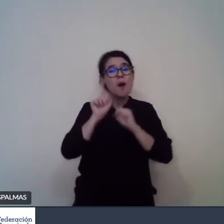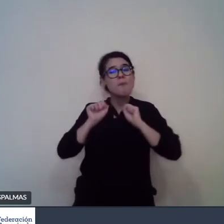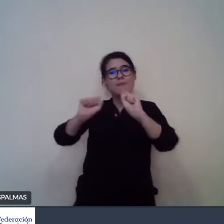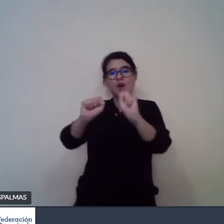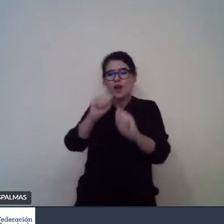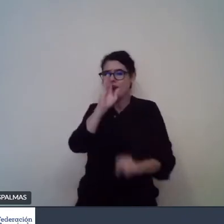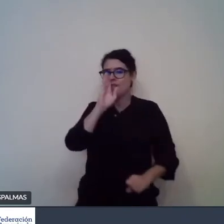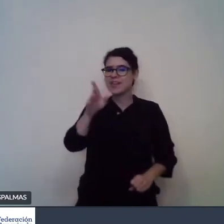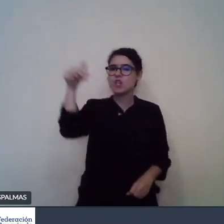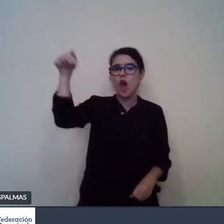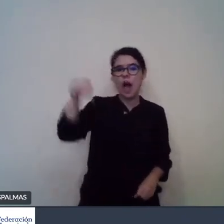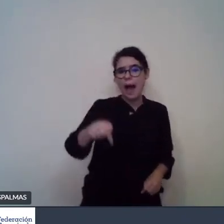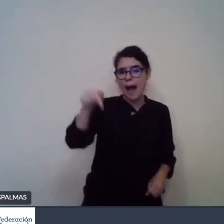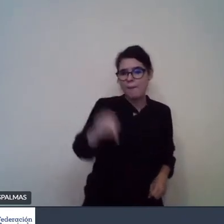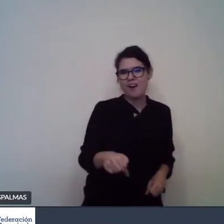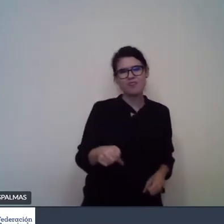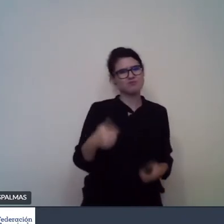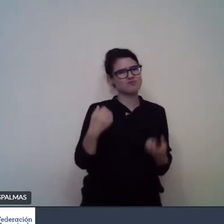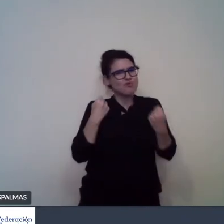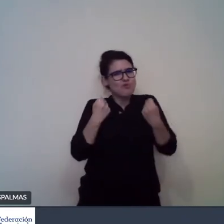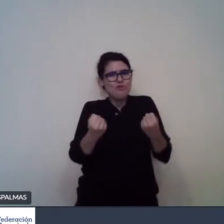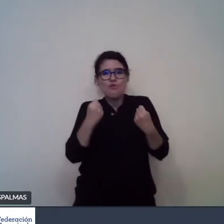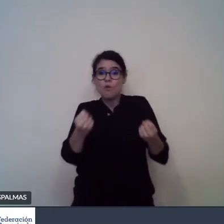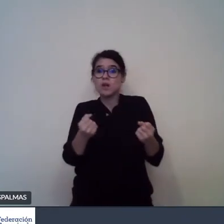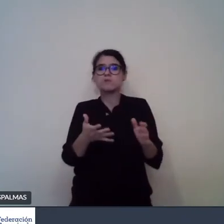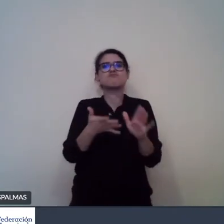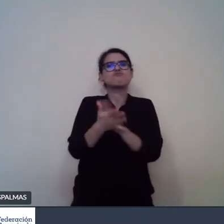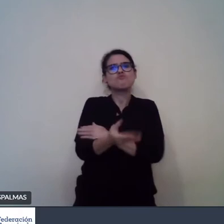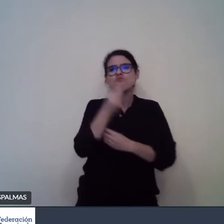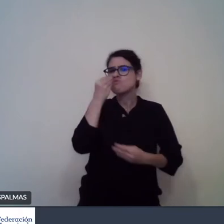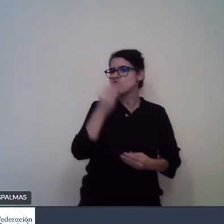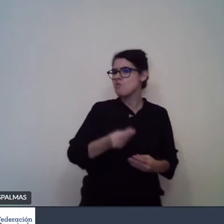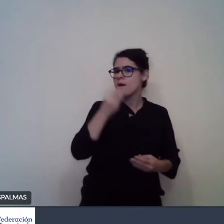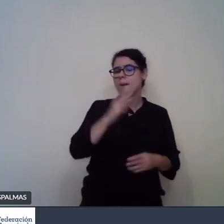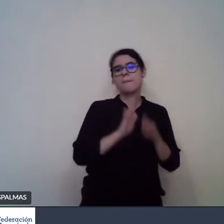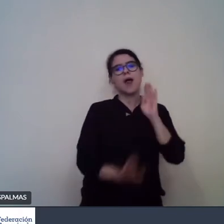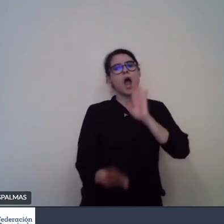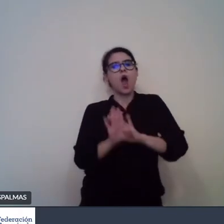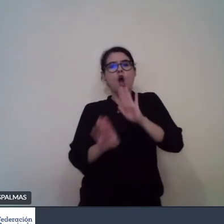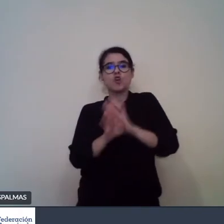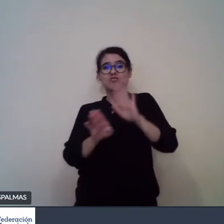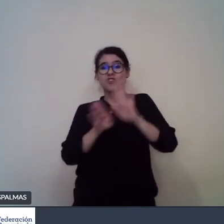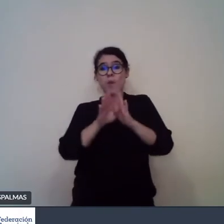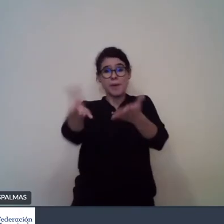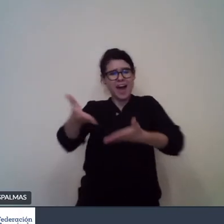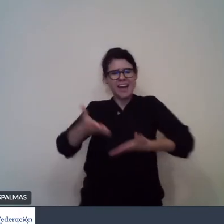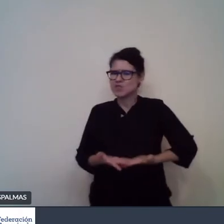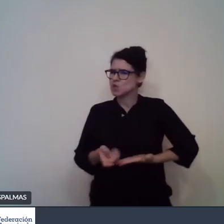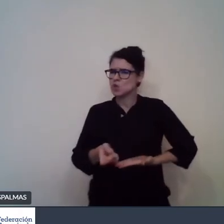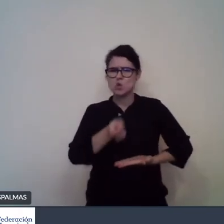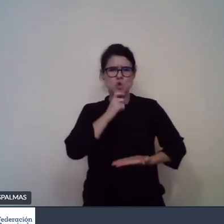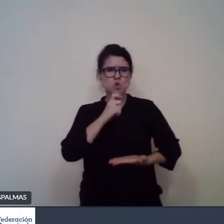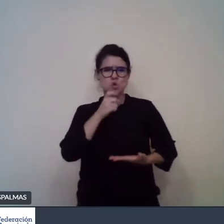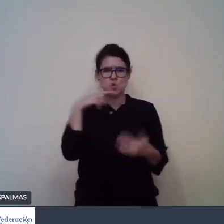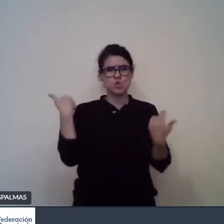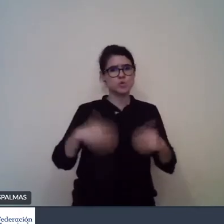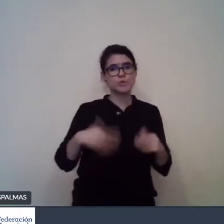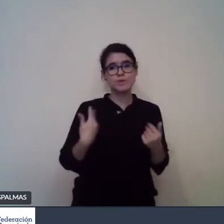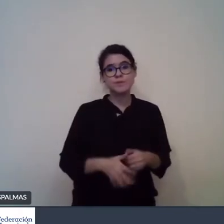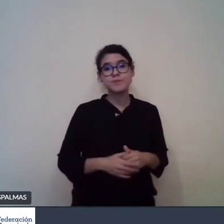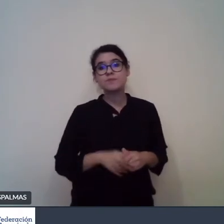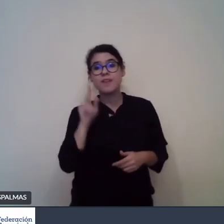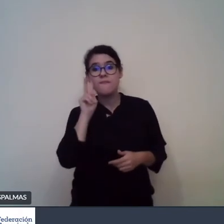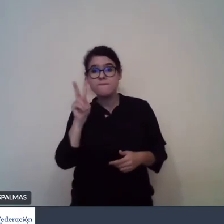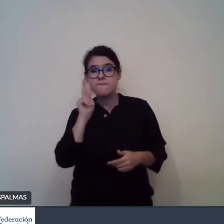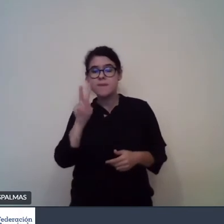abajo, que es una opción muy buena para jugar la continuación del grande. La ayuda es muy difícil hacer. Fijaros que ahora el last